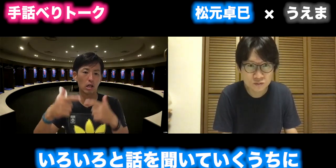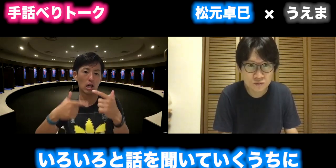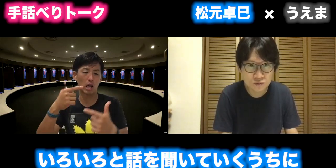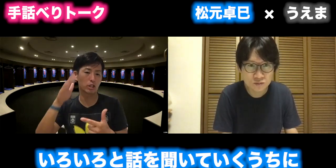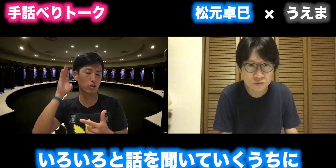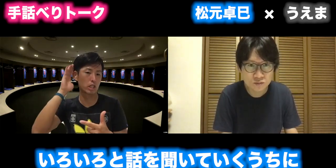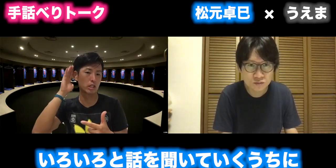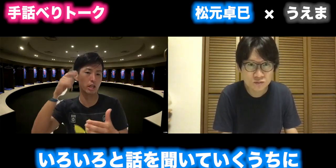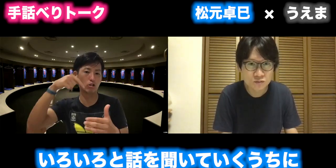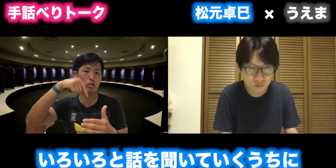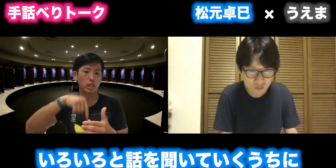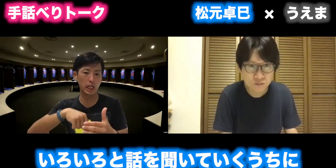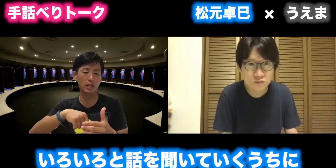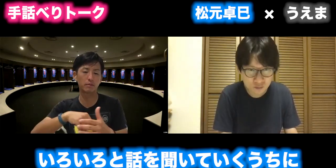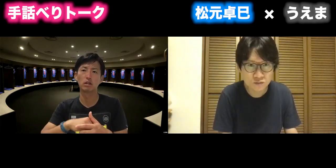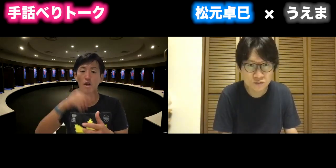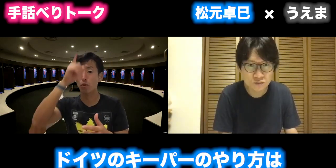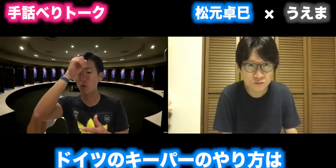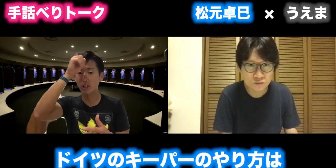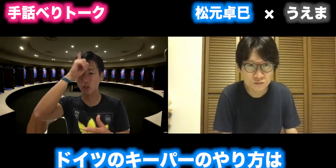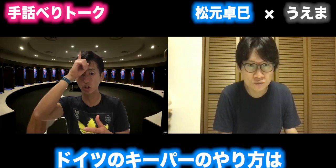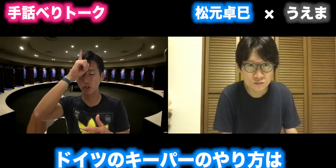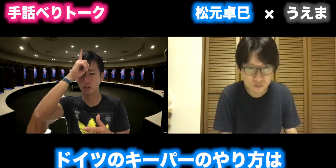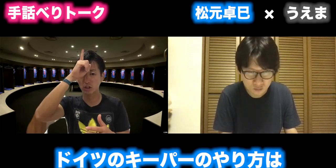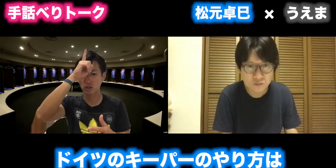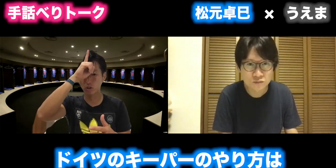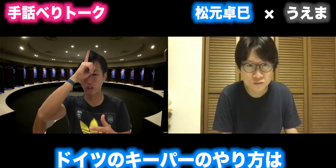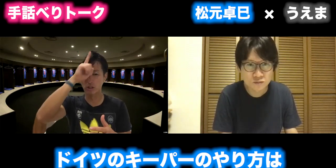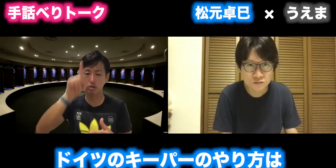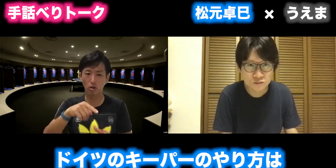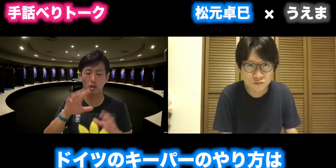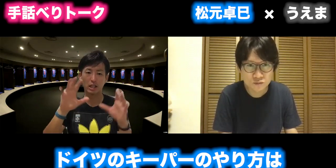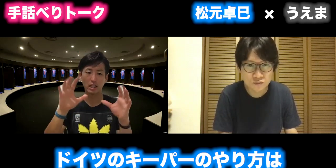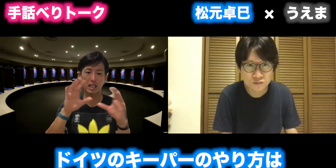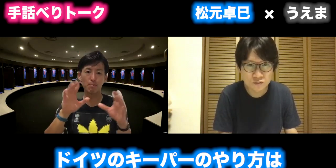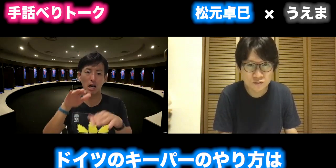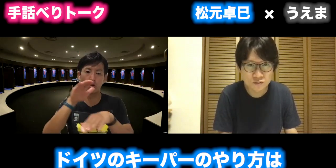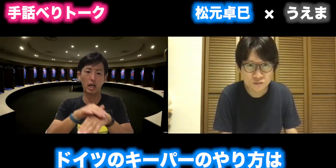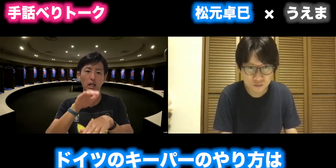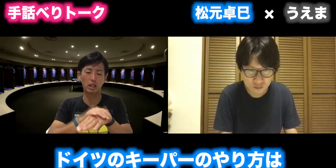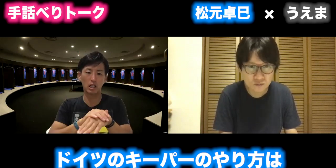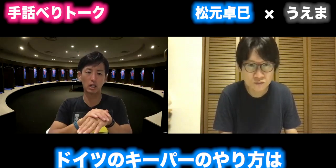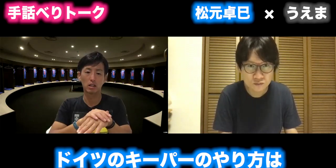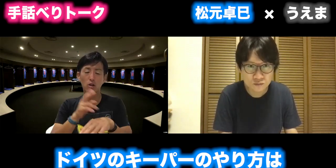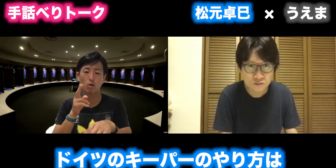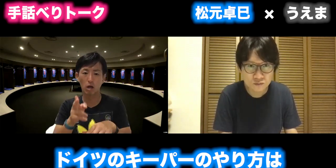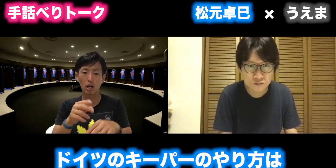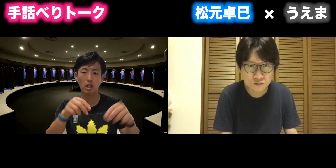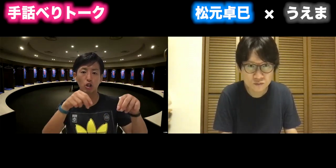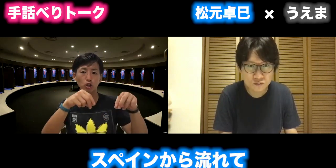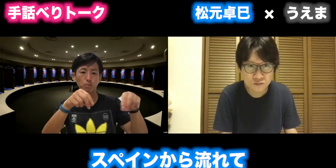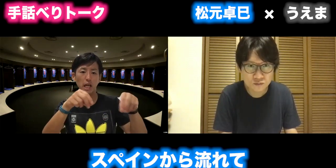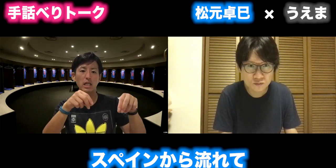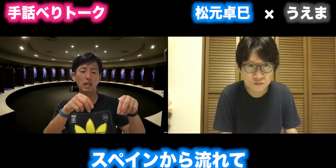話を聞いていくうちにドイツドイツのキーパーのやり方は